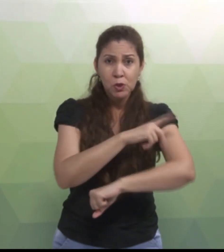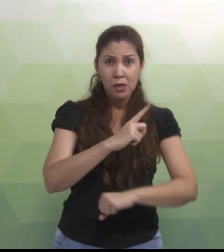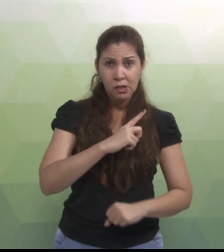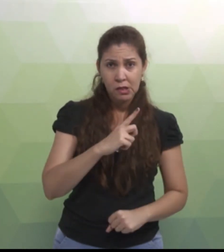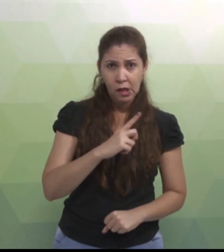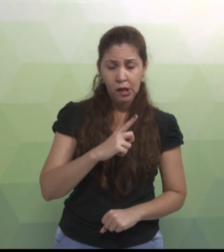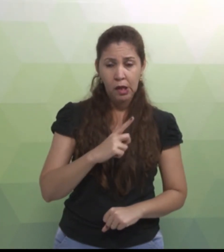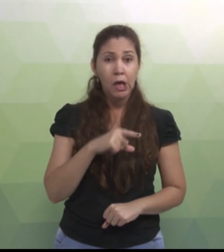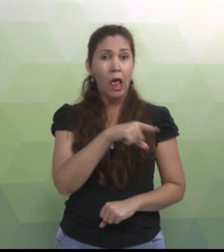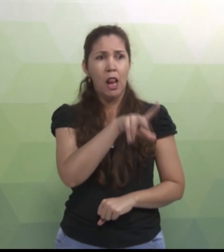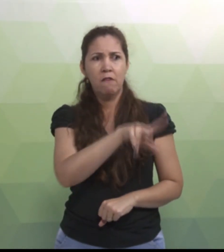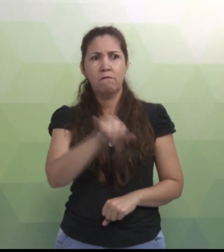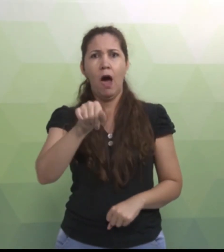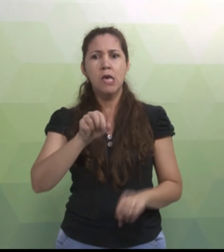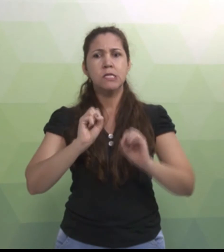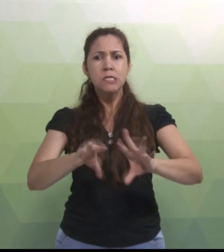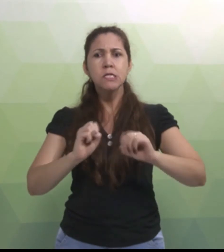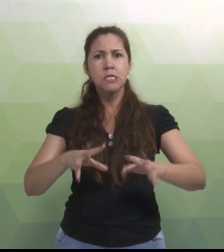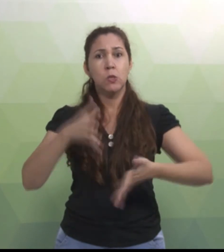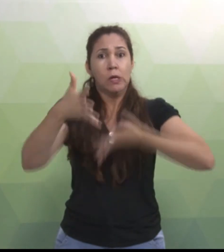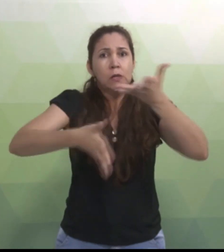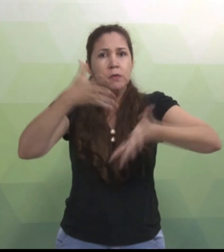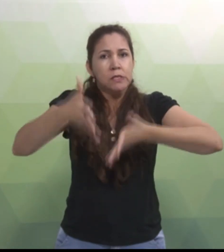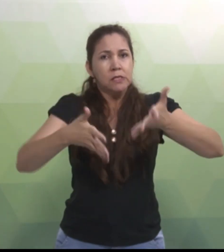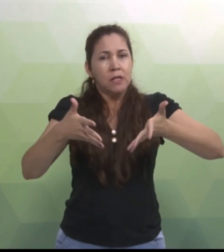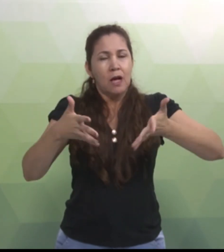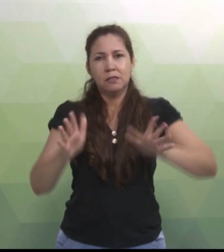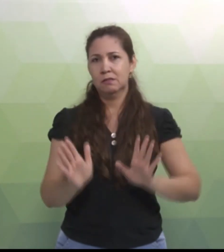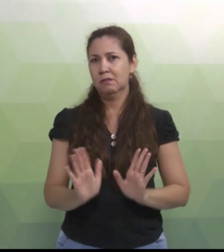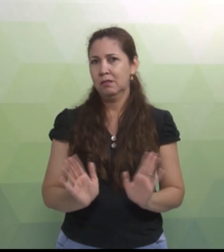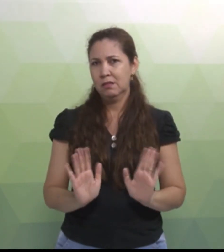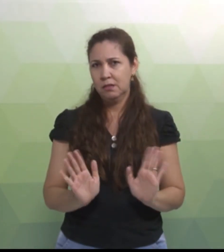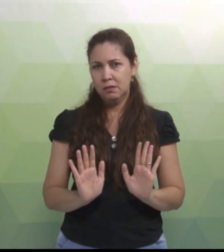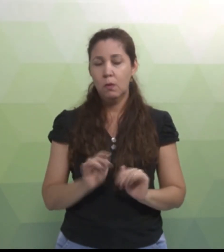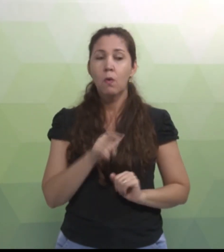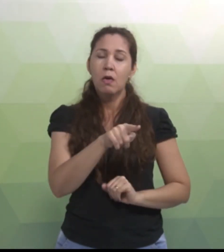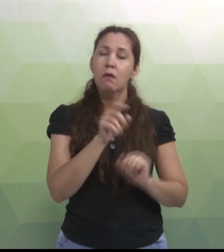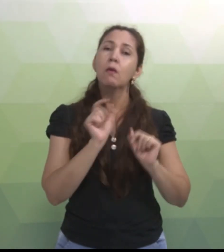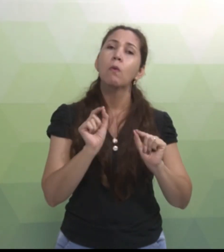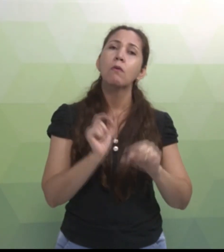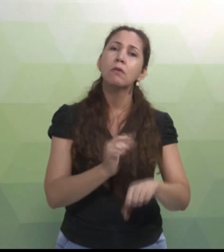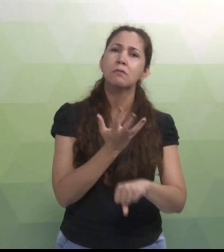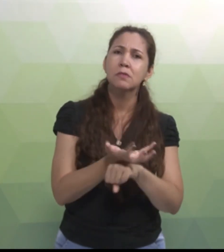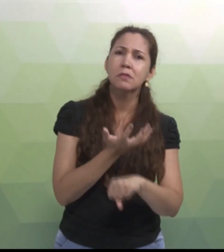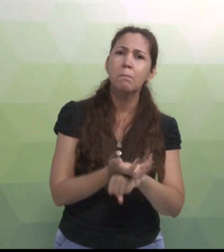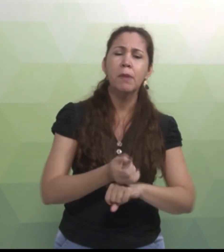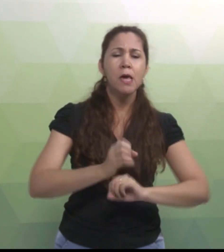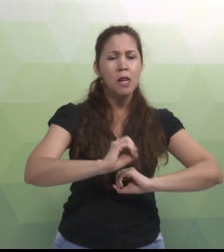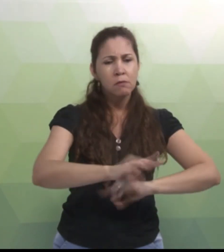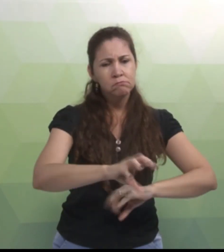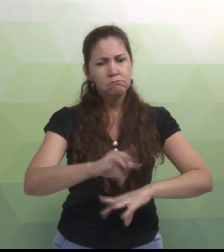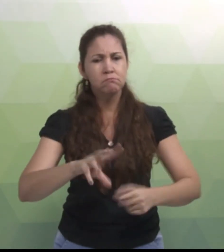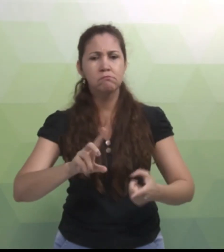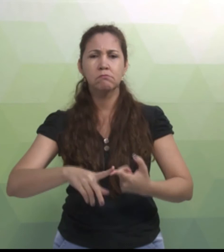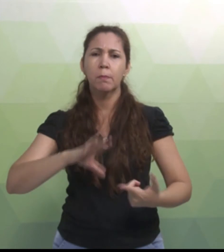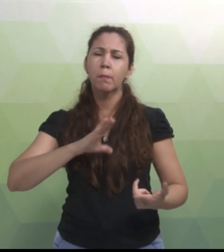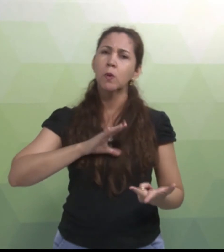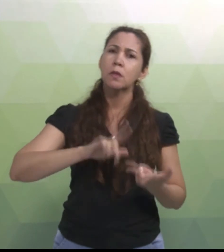ele vai ensinar língua de sinais? Não. Ele vai ensinar disciplinas como português, matemática, nas